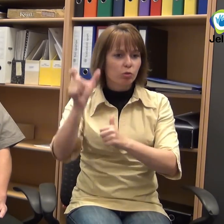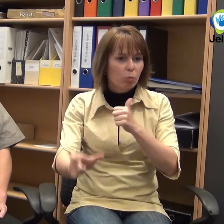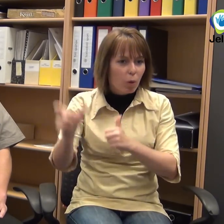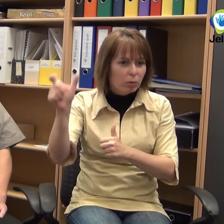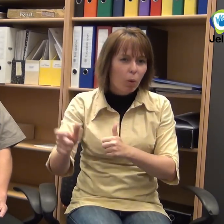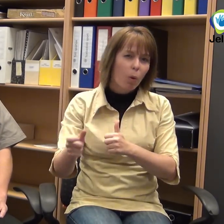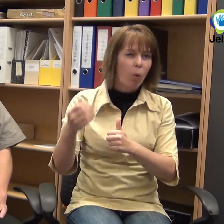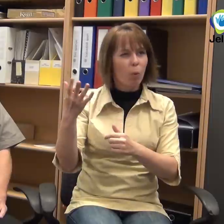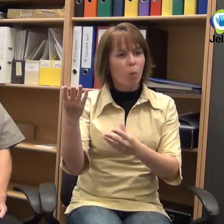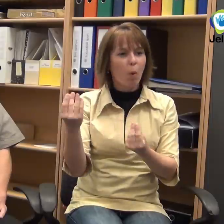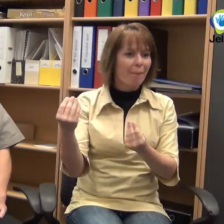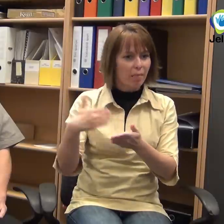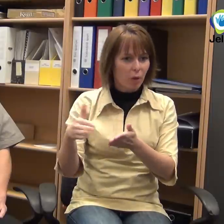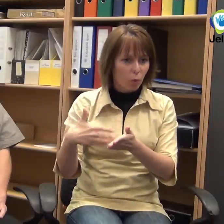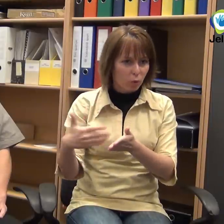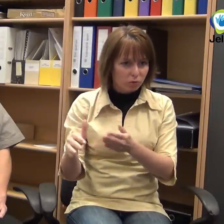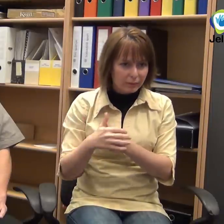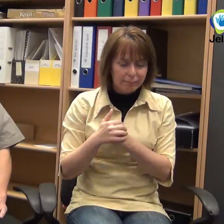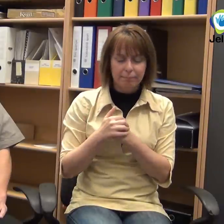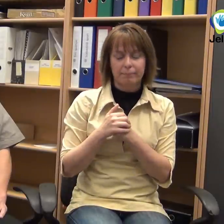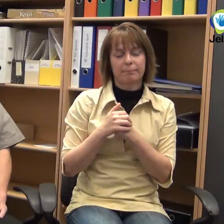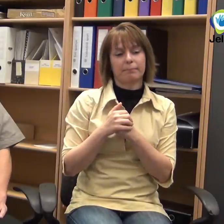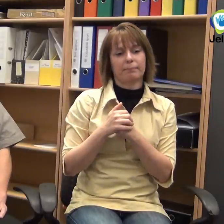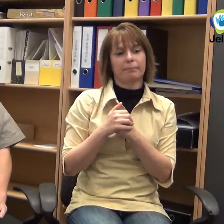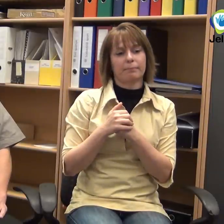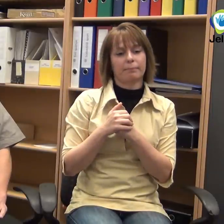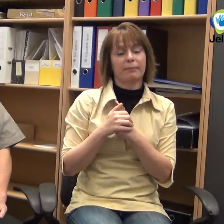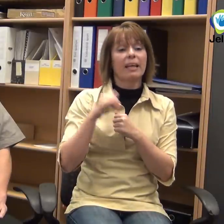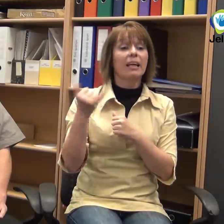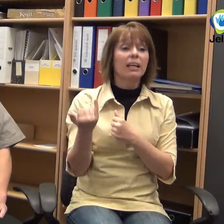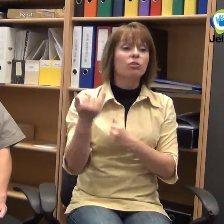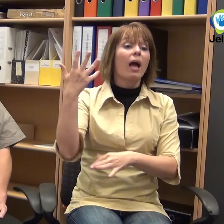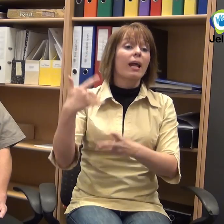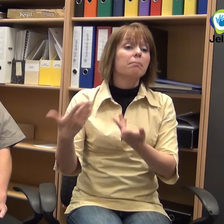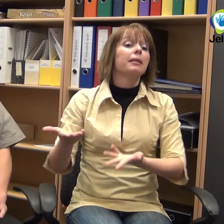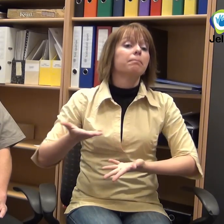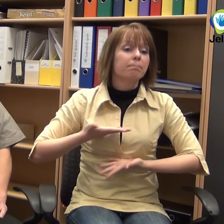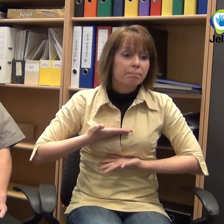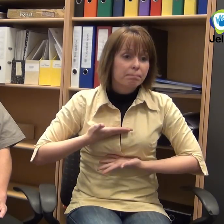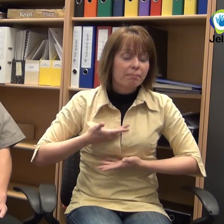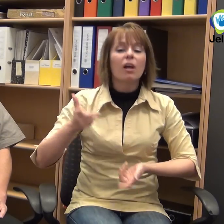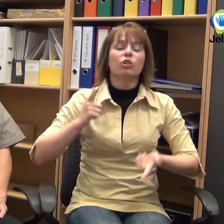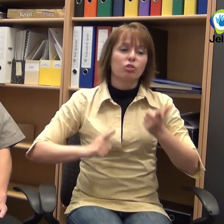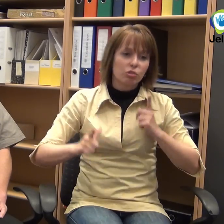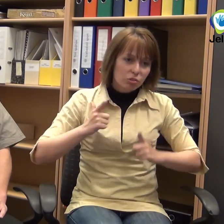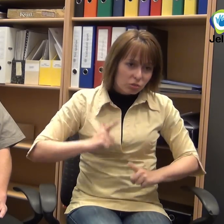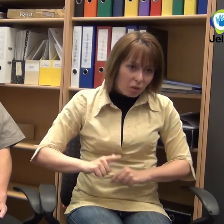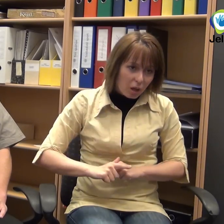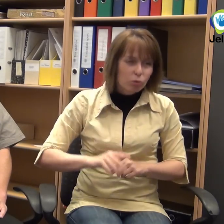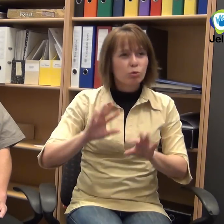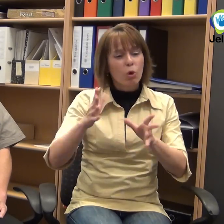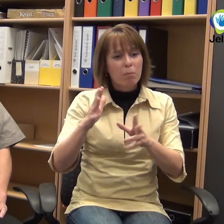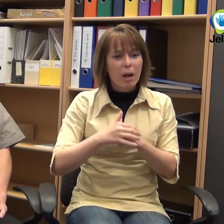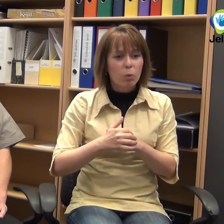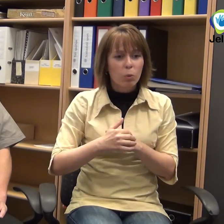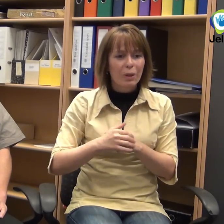illetve kísérői létszámmal, és kijött, hogy sajnálatos módon